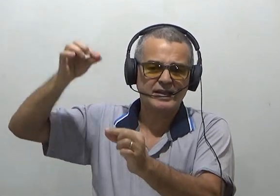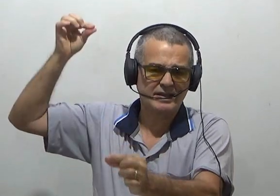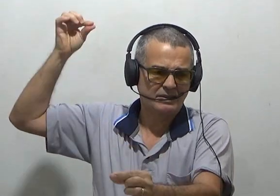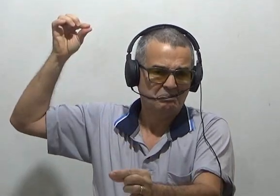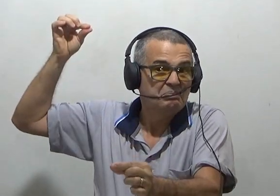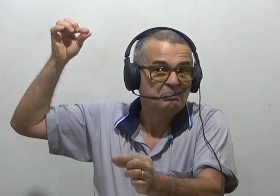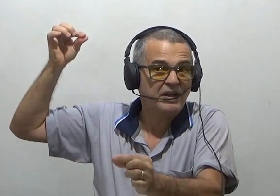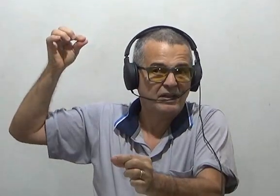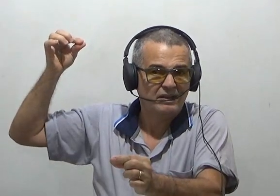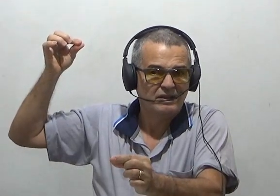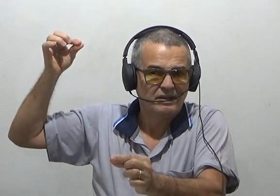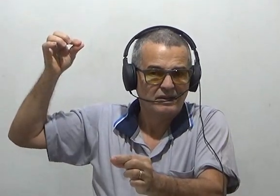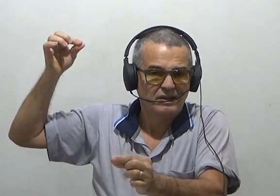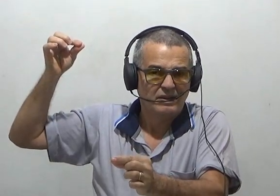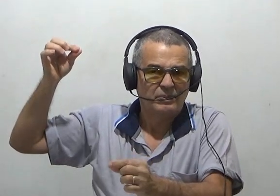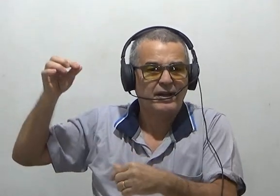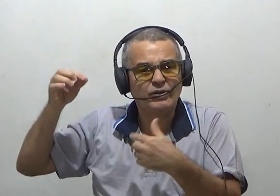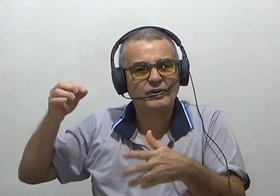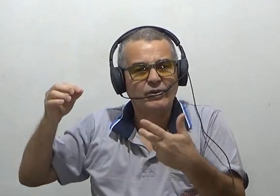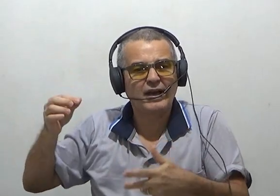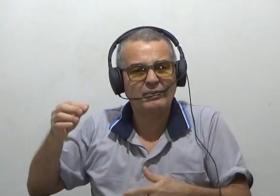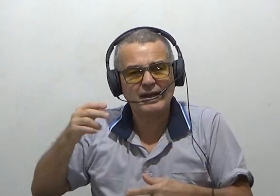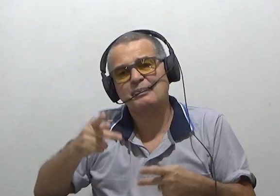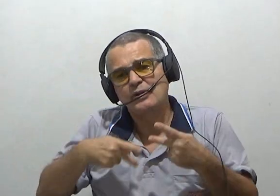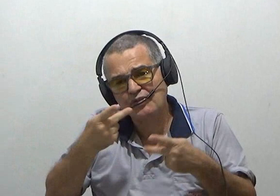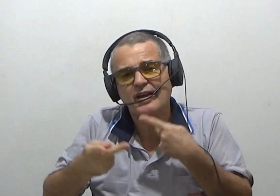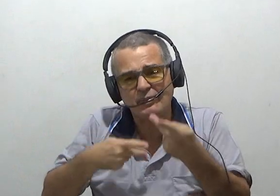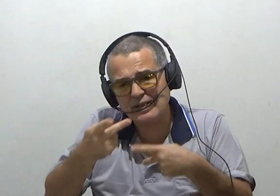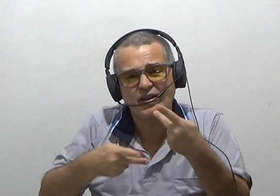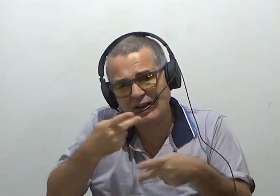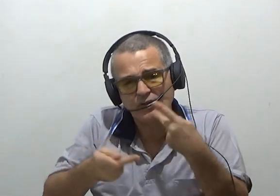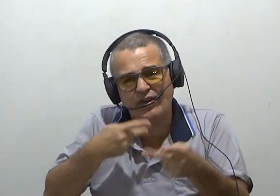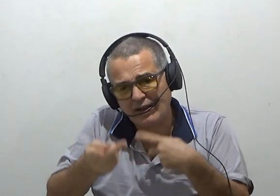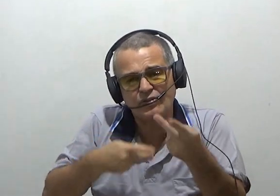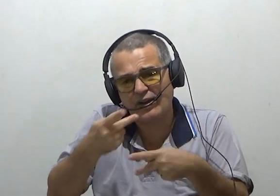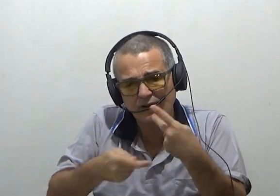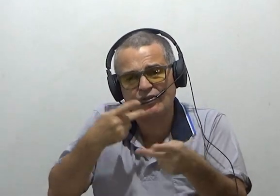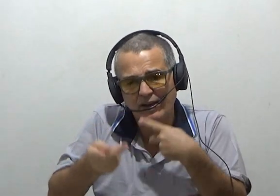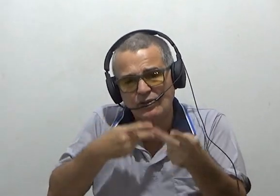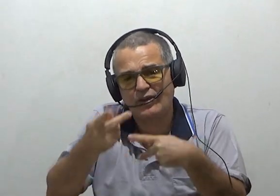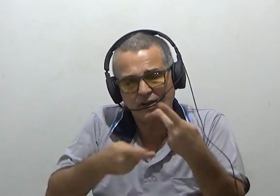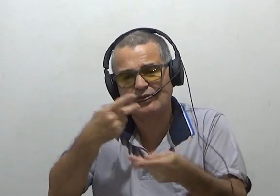Pode ser essa? Bem, para eu não delongar mais, para eu não ficar mais falando,